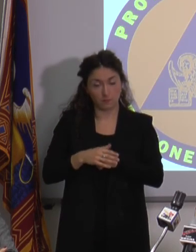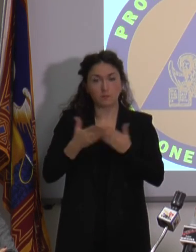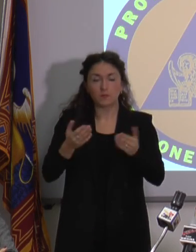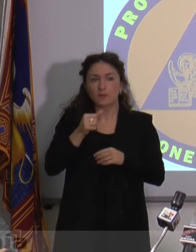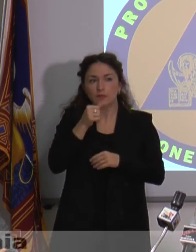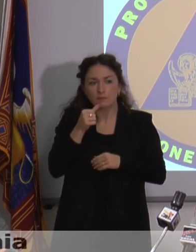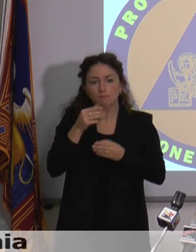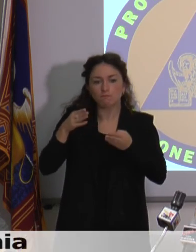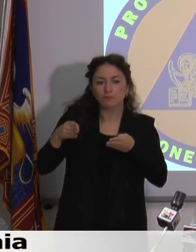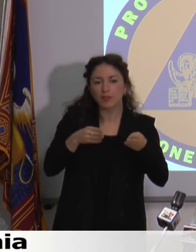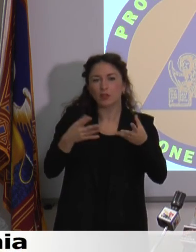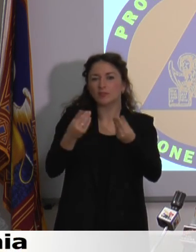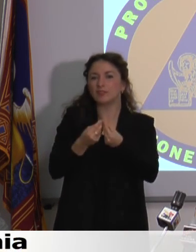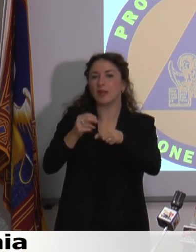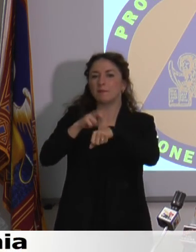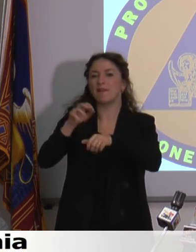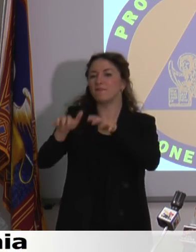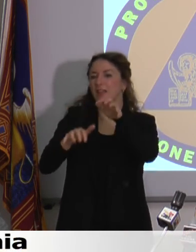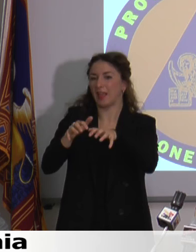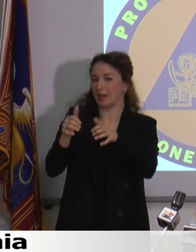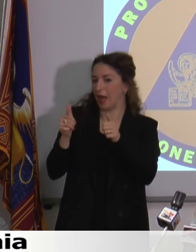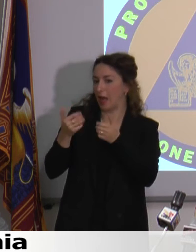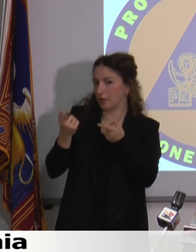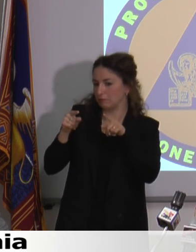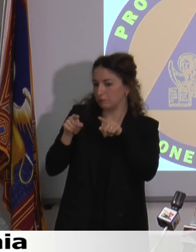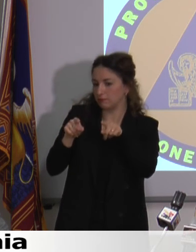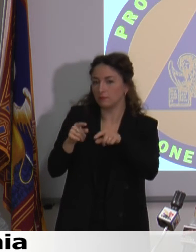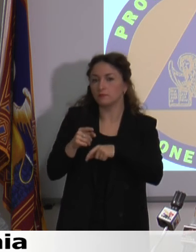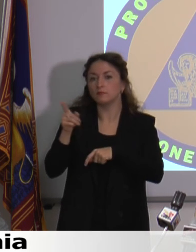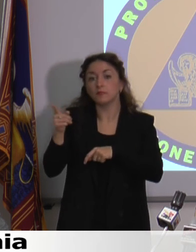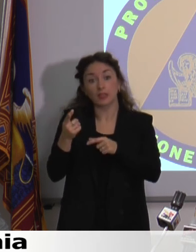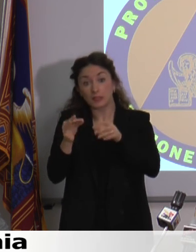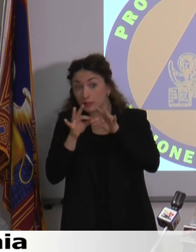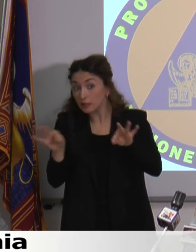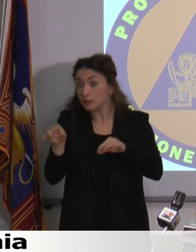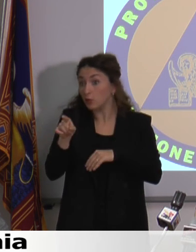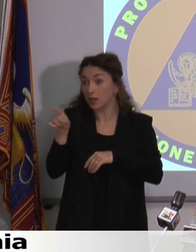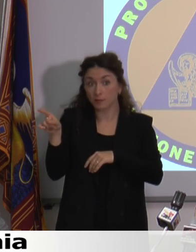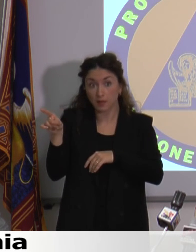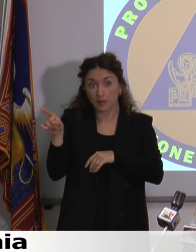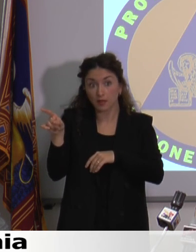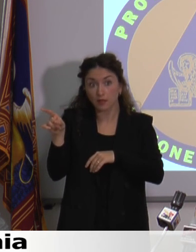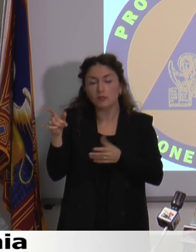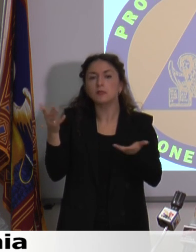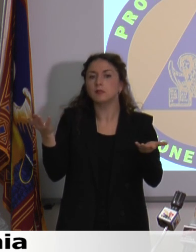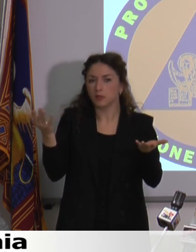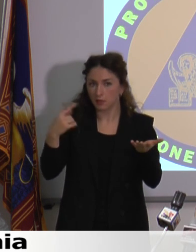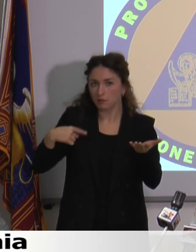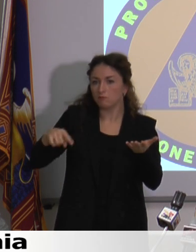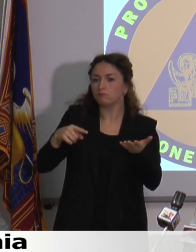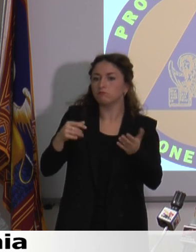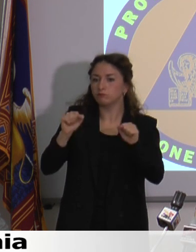anche assieme ai veterinari che qualora fossero disponibili noi siamo disposti ad